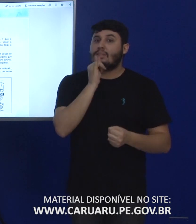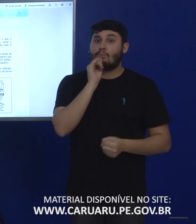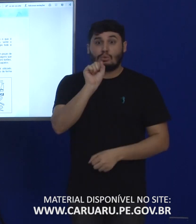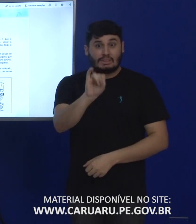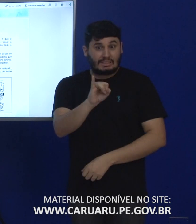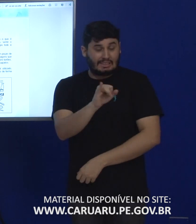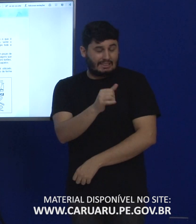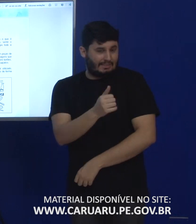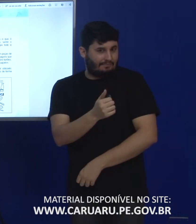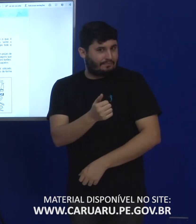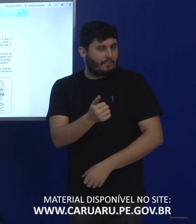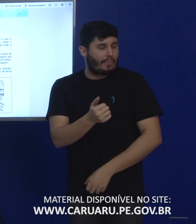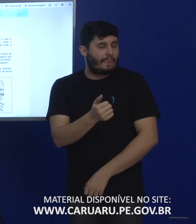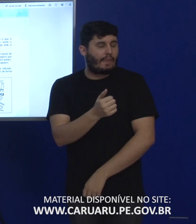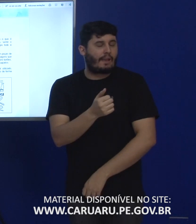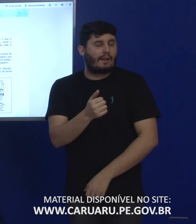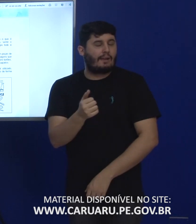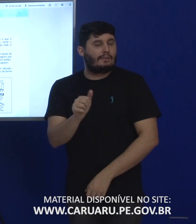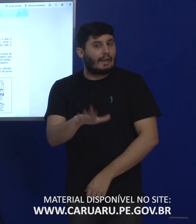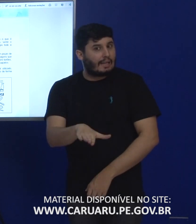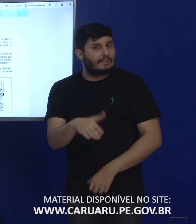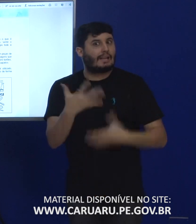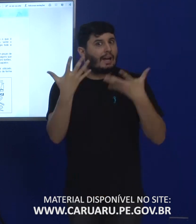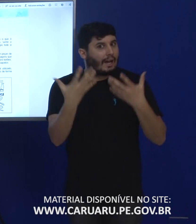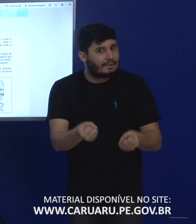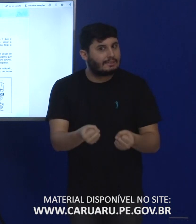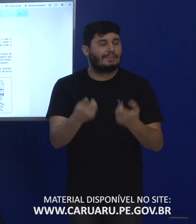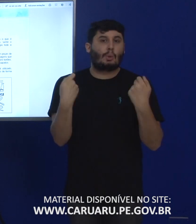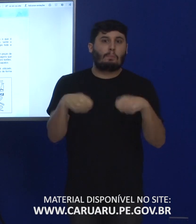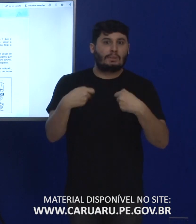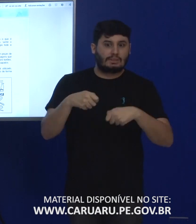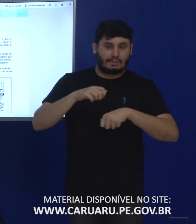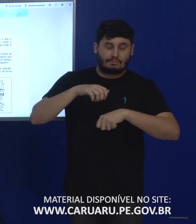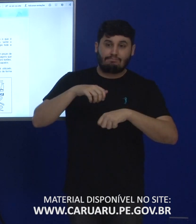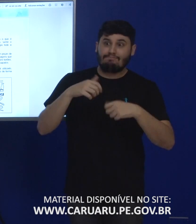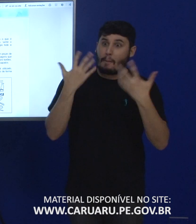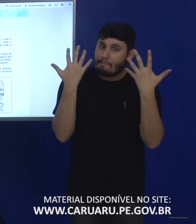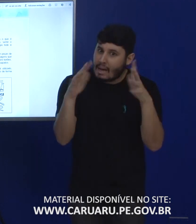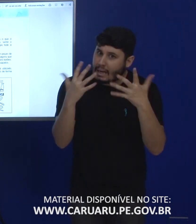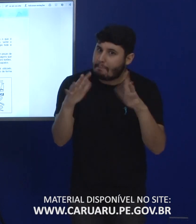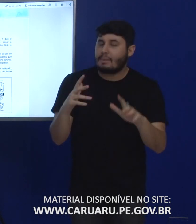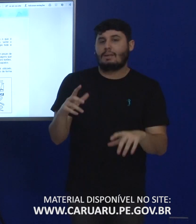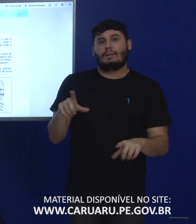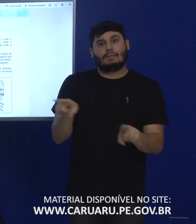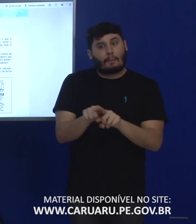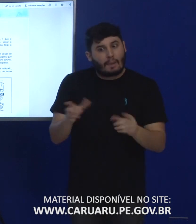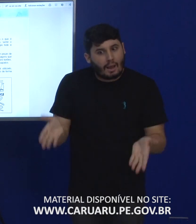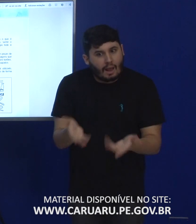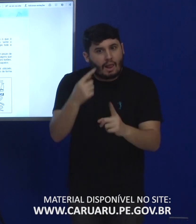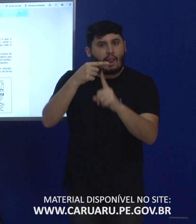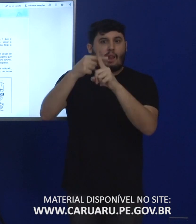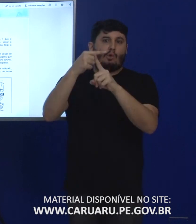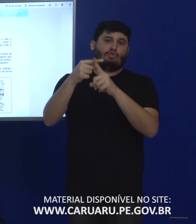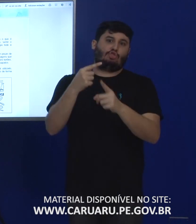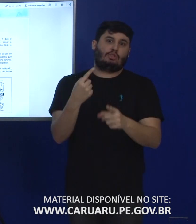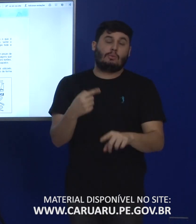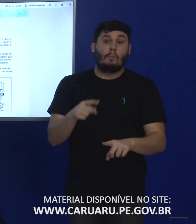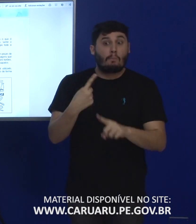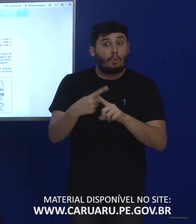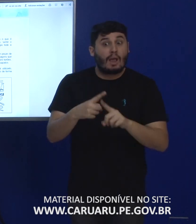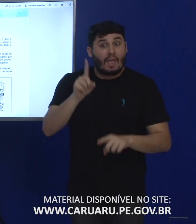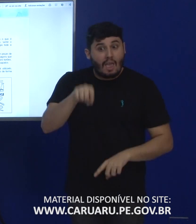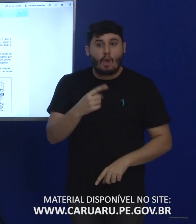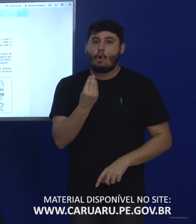né? Elogie, traga isso como um reforço positivo, que é justamente a oportunidade